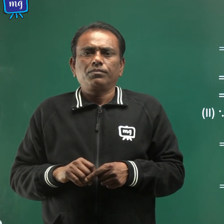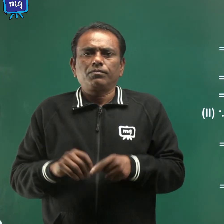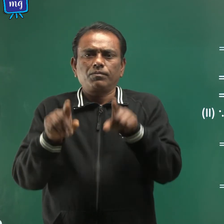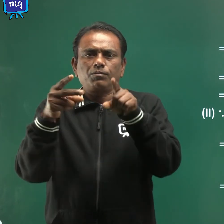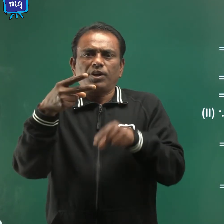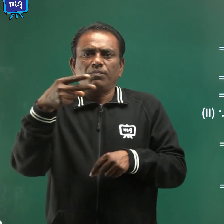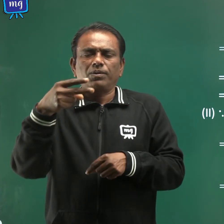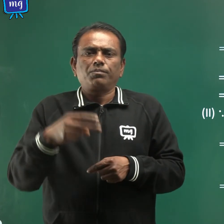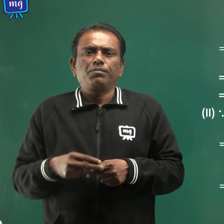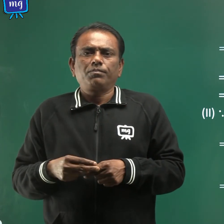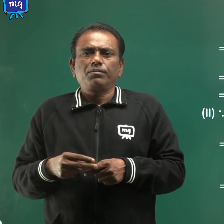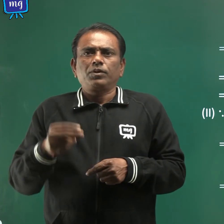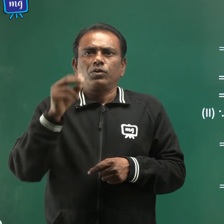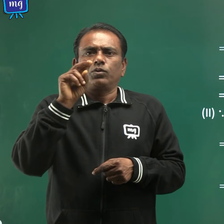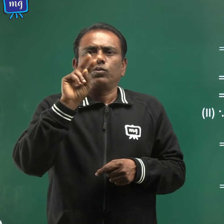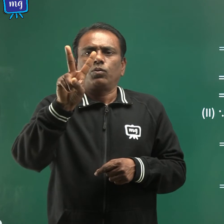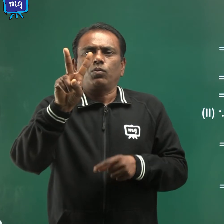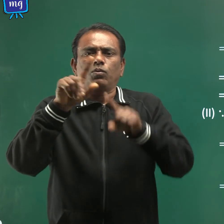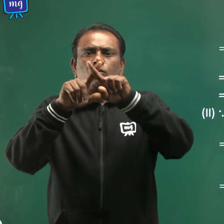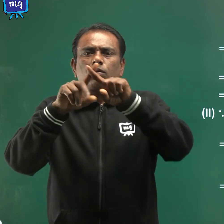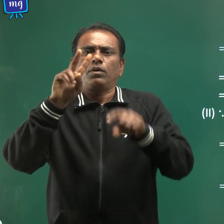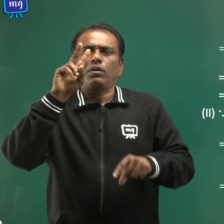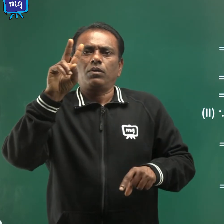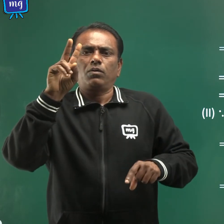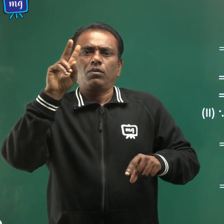यह महावत दोगुना वाइंस